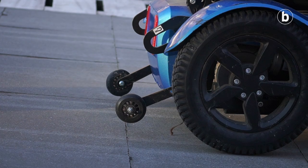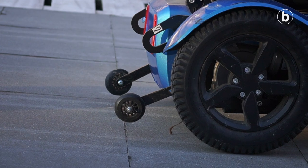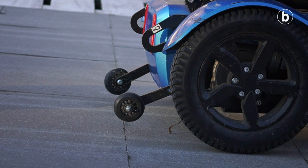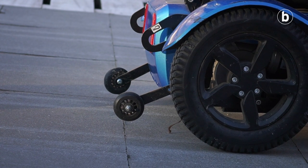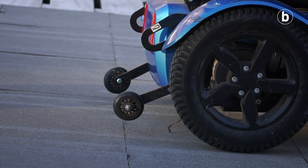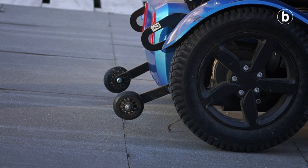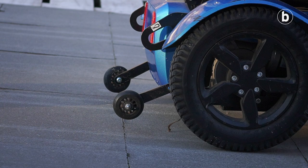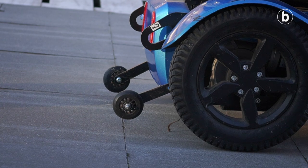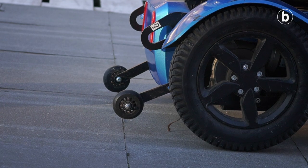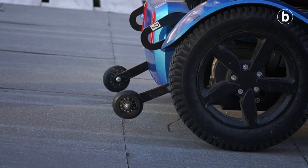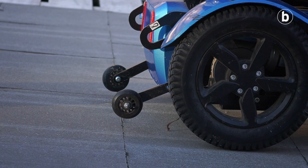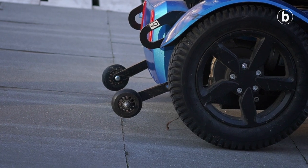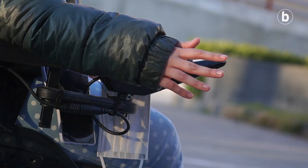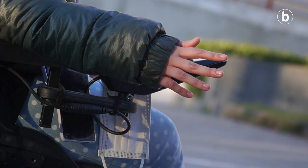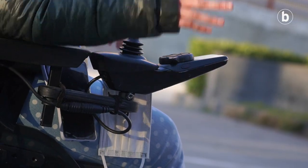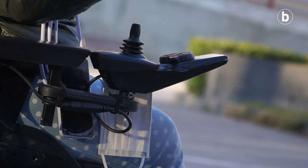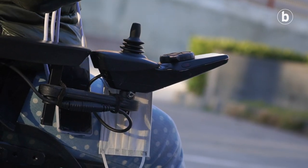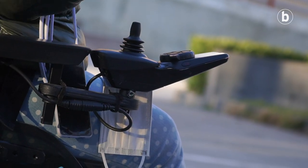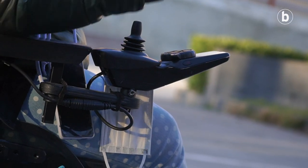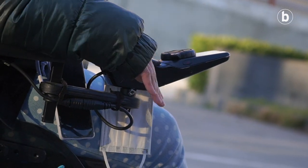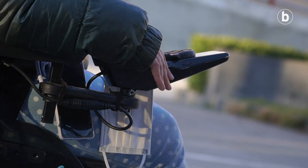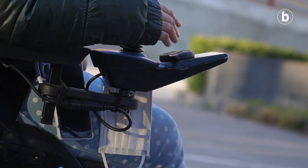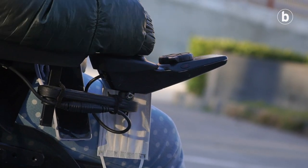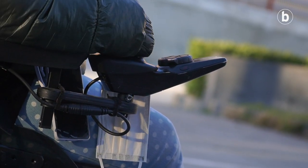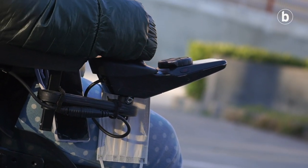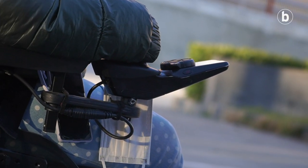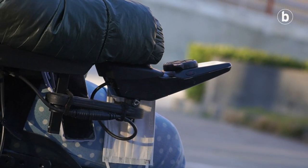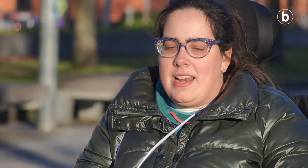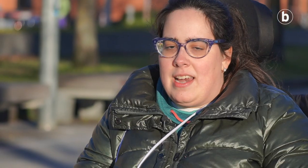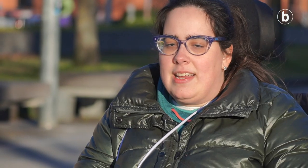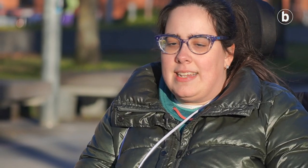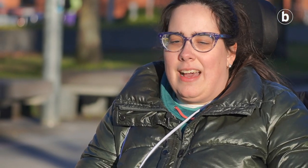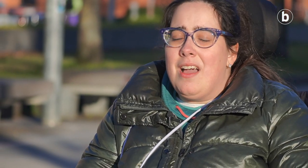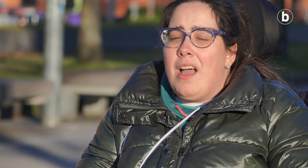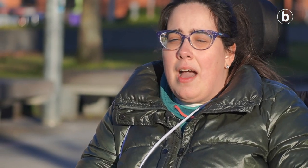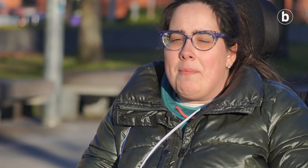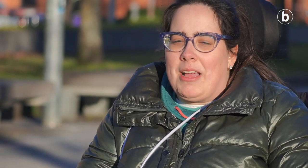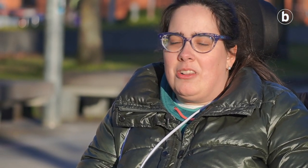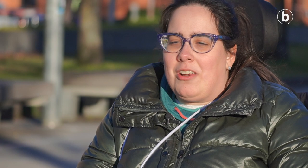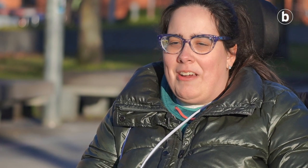ondo bat, titulo propioa denez ba, laguntzarik gabe egiten ari naiz, eta amak etorri behar